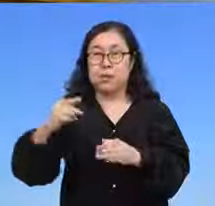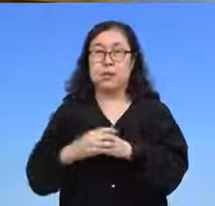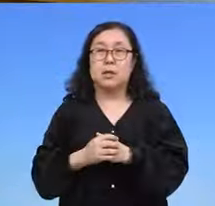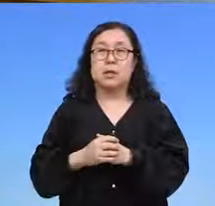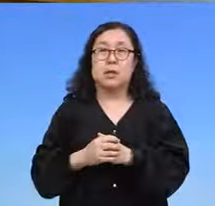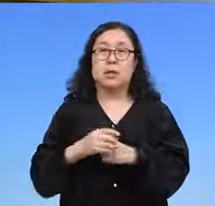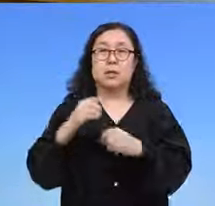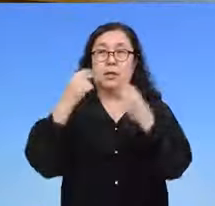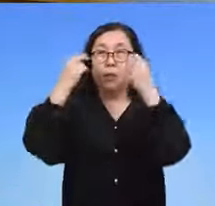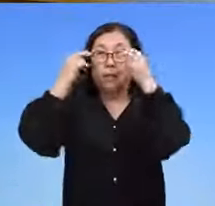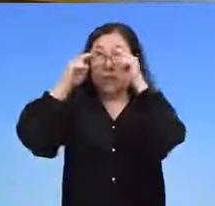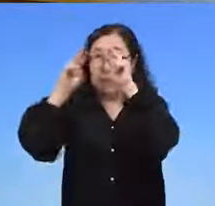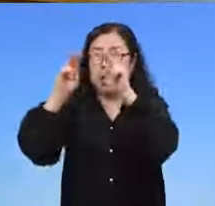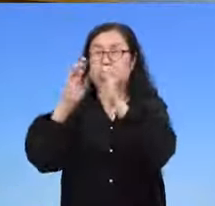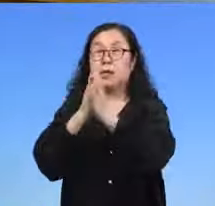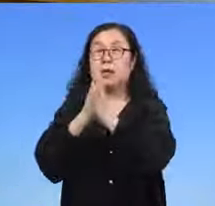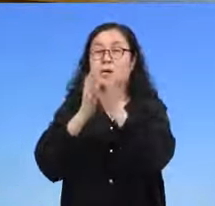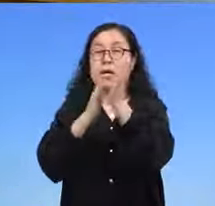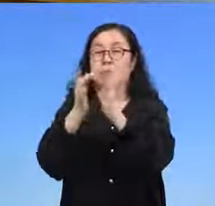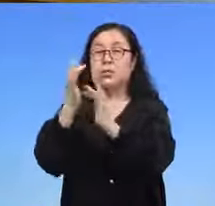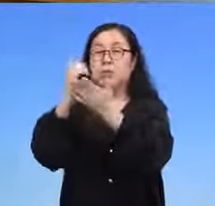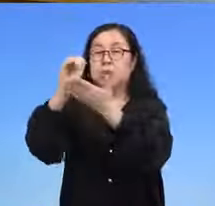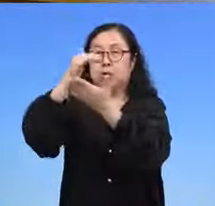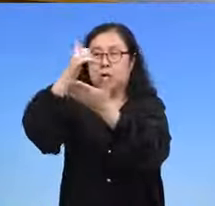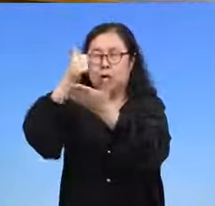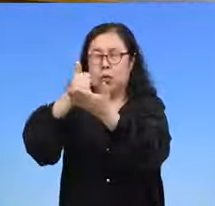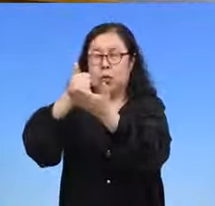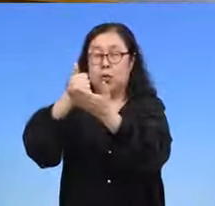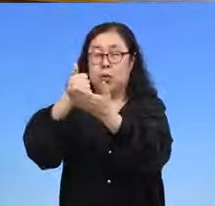시선이 예수 그리스도를 향해 있는 그 사람이